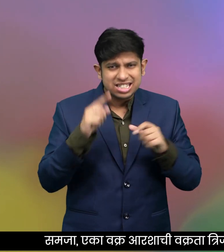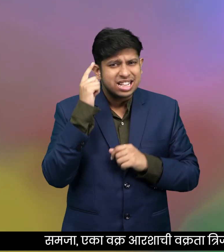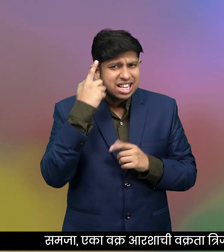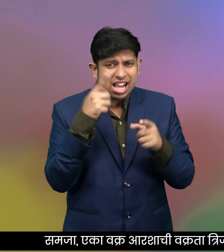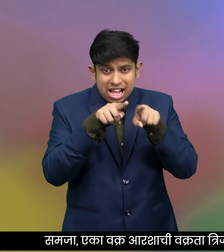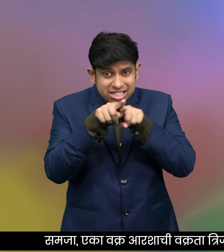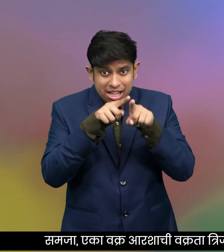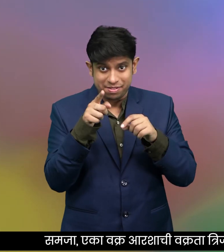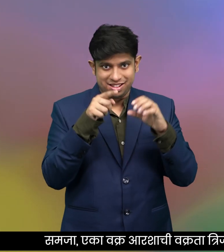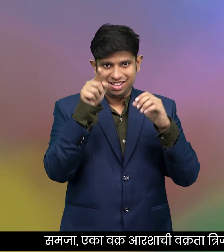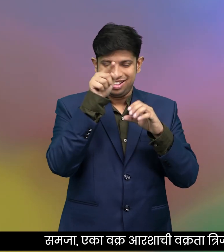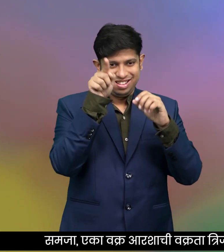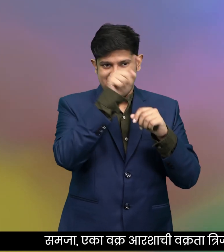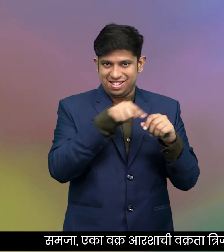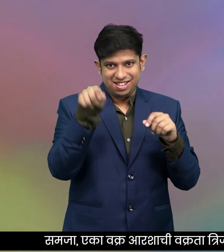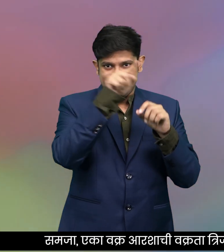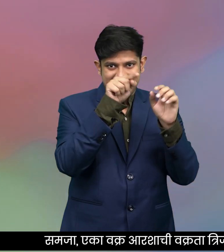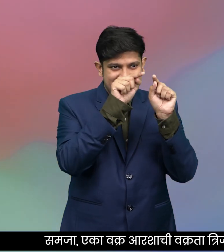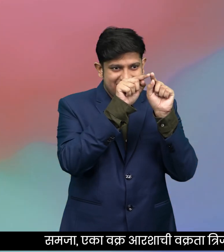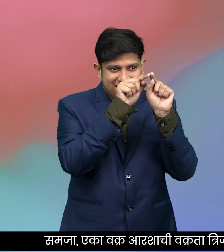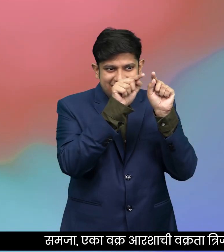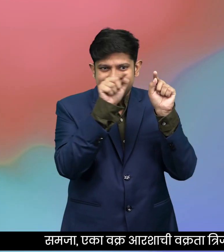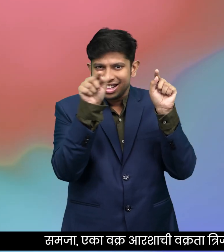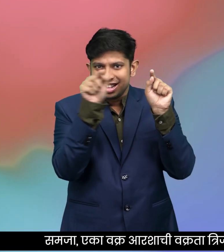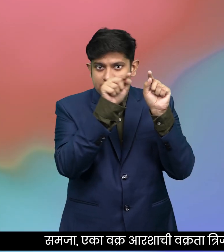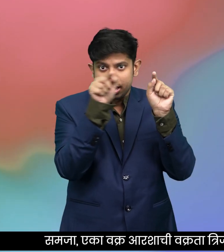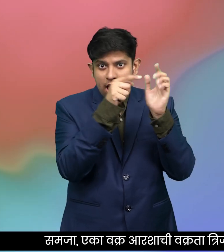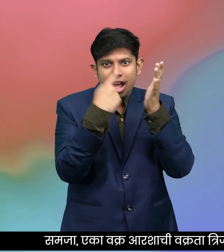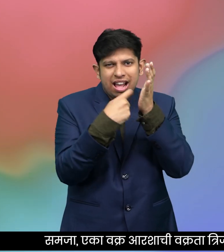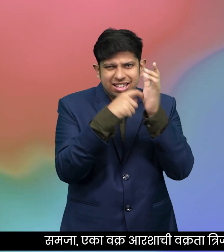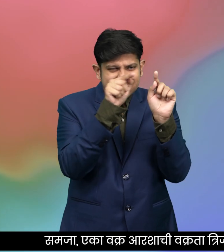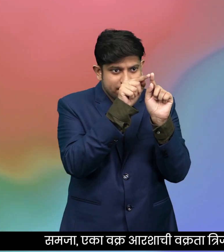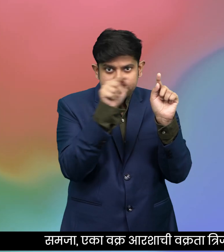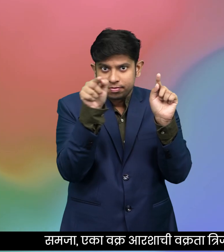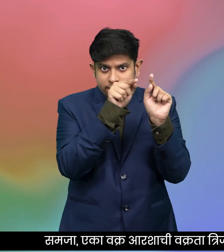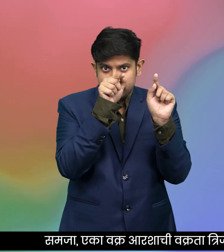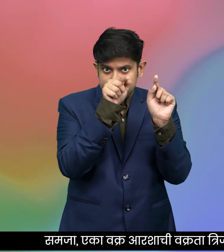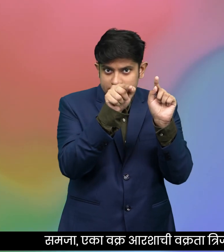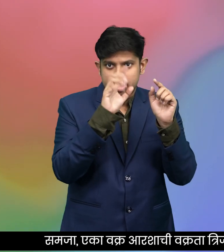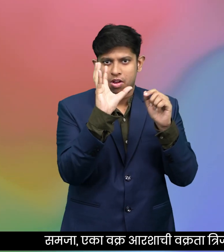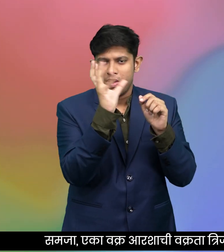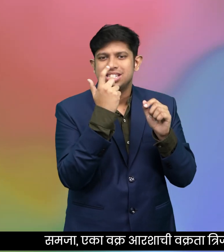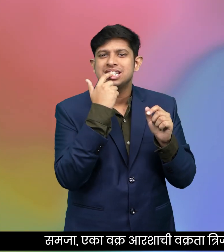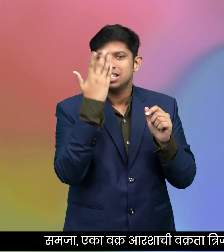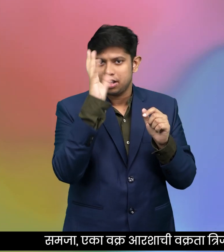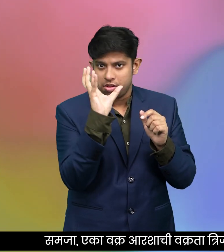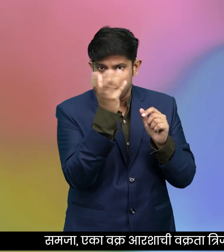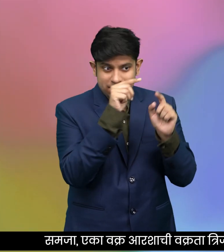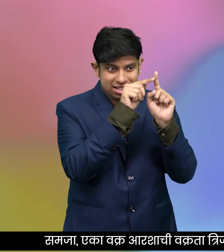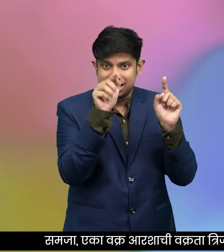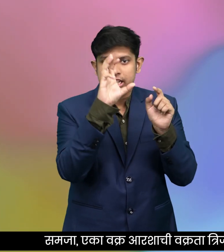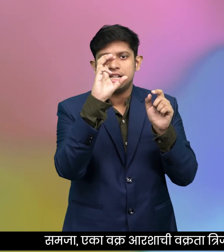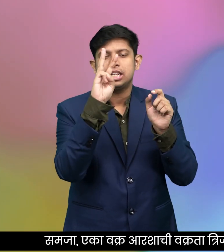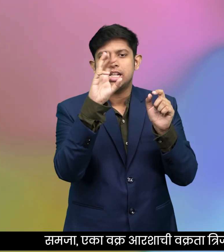let's समजा suppose एका वक्र that the आरशाची radius of वक्रता त्रिज्या curvature of a R spherical इज mirror इक्वल टू is 30 30 सेंटीमीटर centimeter. आहे. तर त्याची फोकल